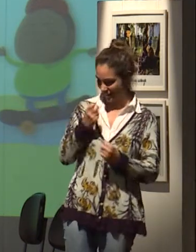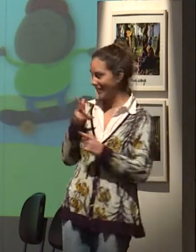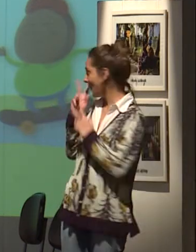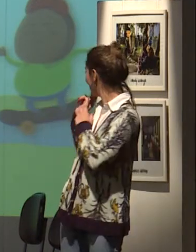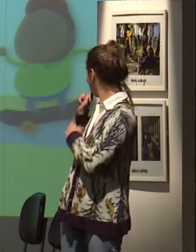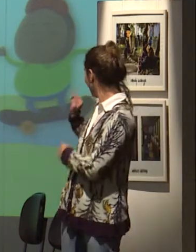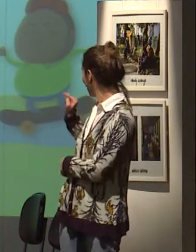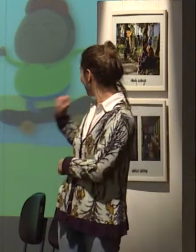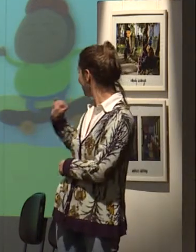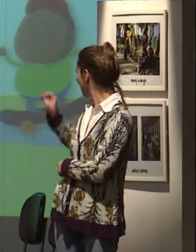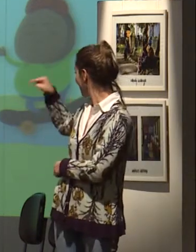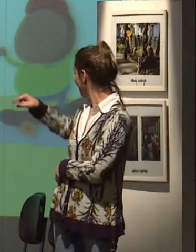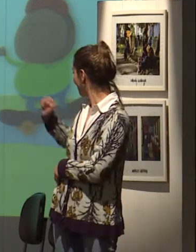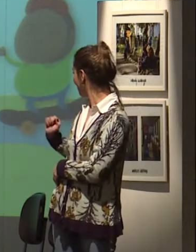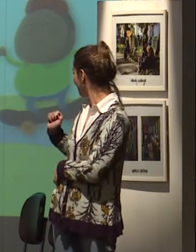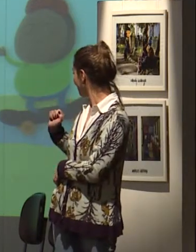Isso me ajudou muito a melhorar a minha vida aqui dentro.